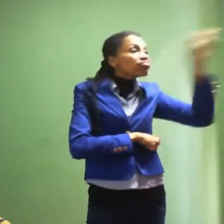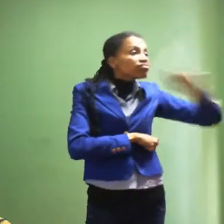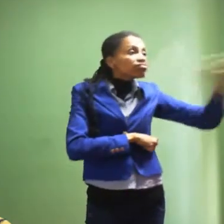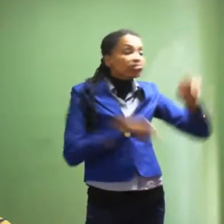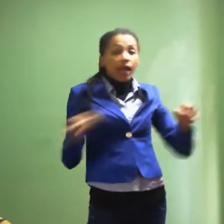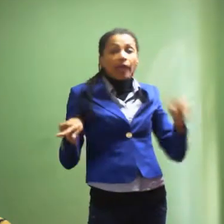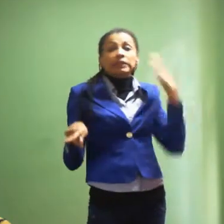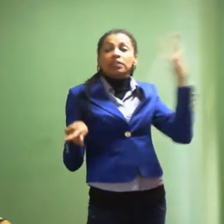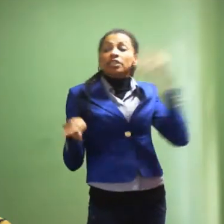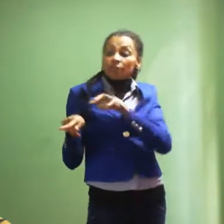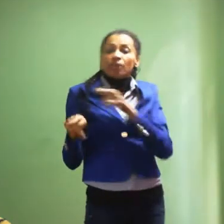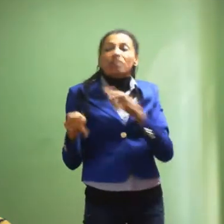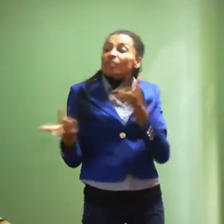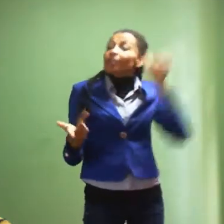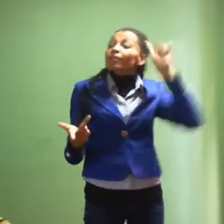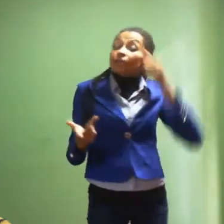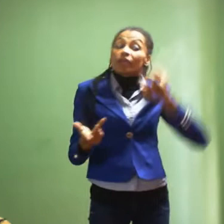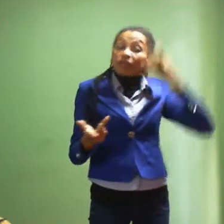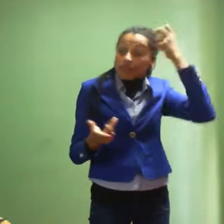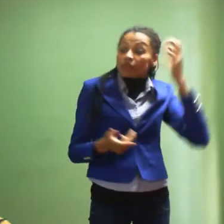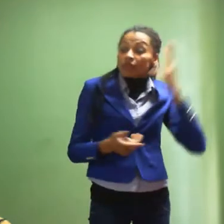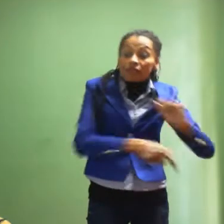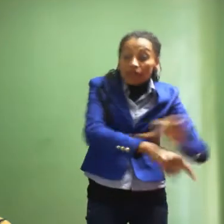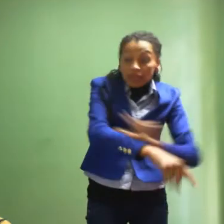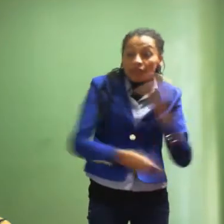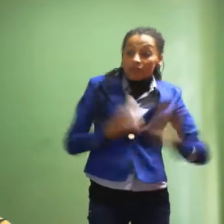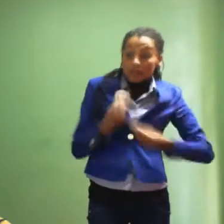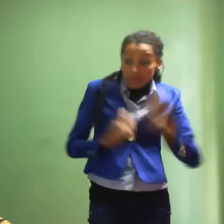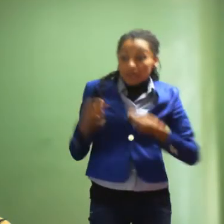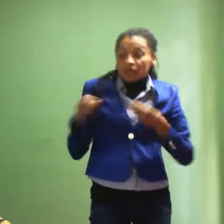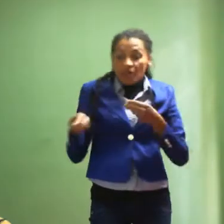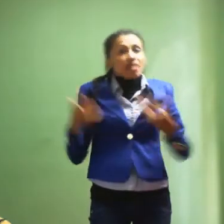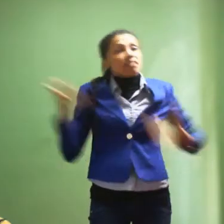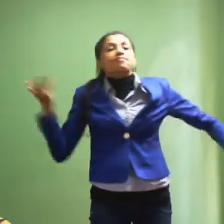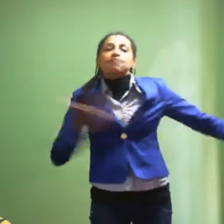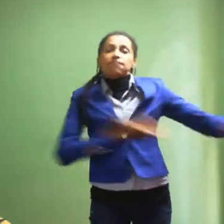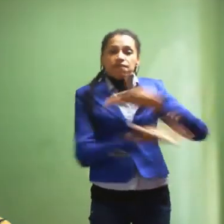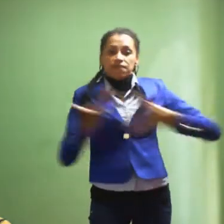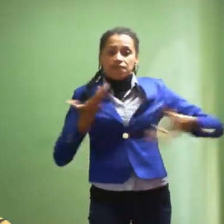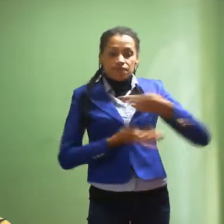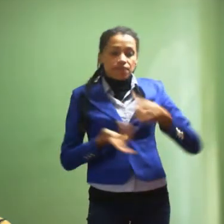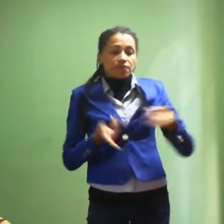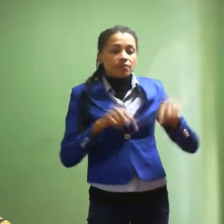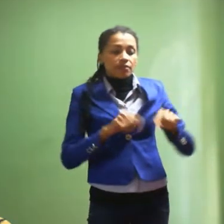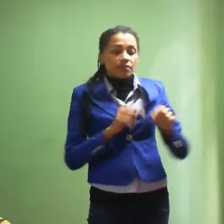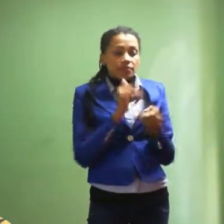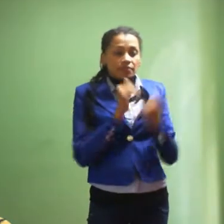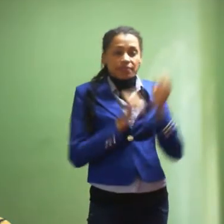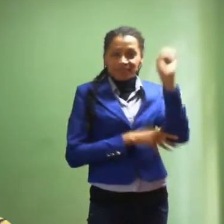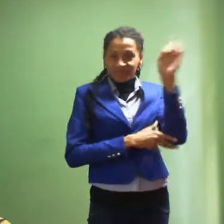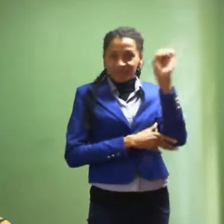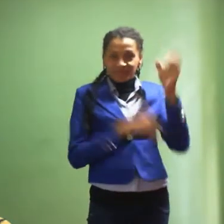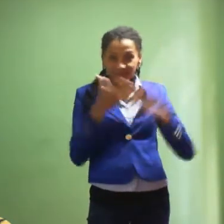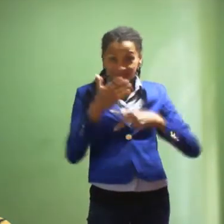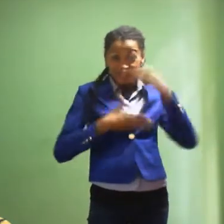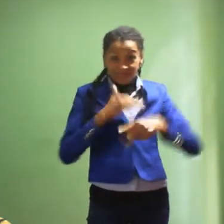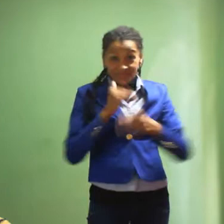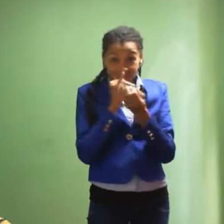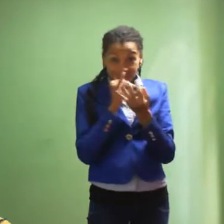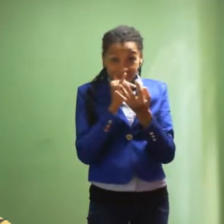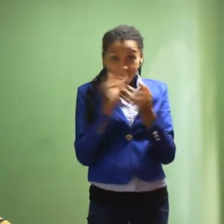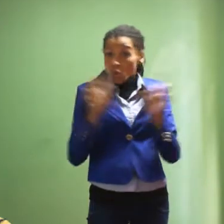servir para retomarla en el cierre, porque como habíamos dicho también en la charla de proyectos pedagógicos, la idea no es el